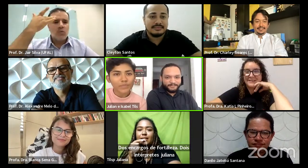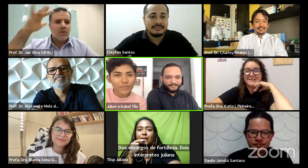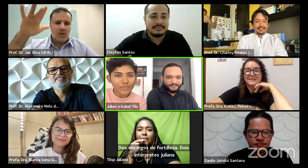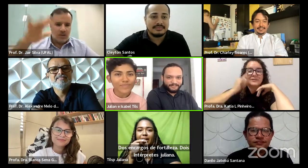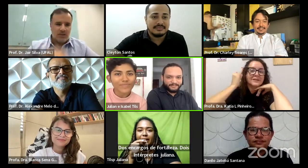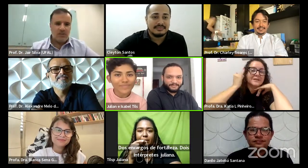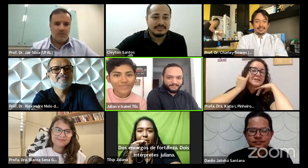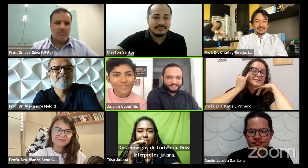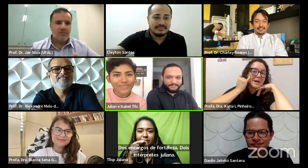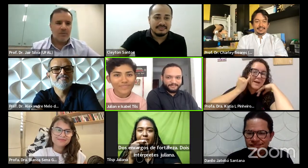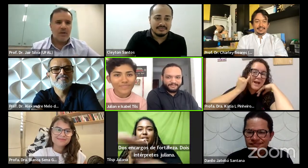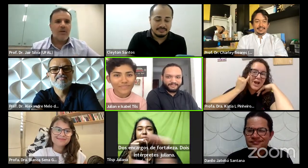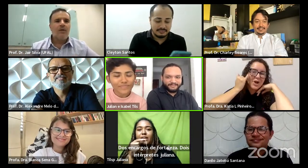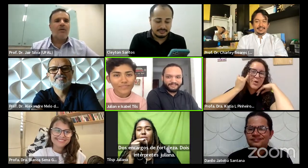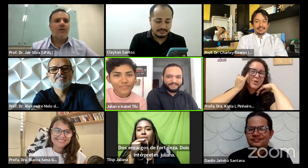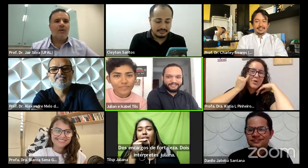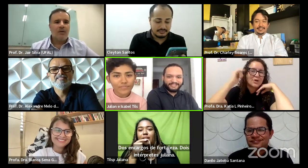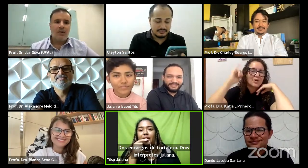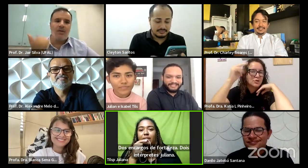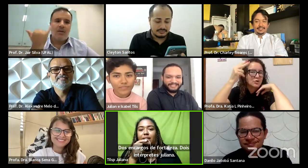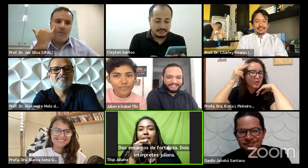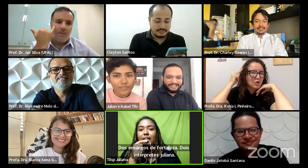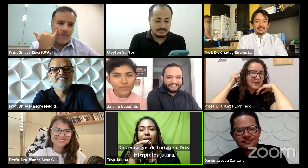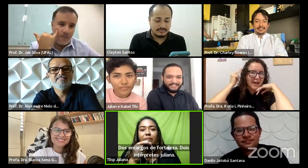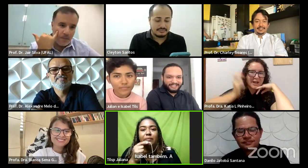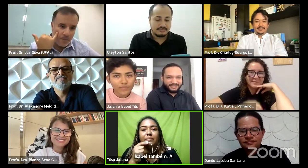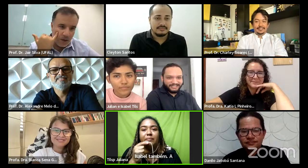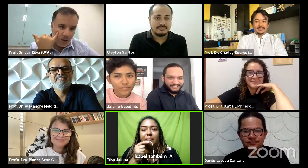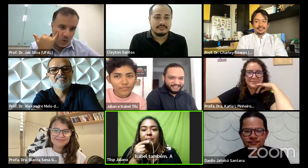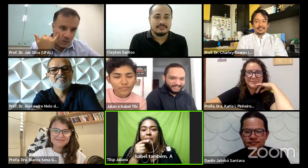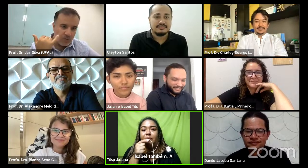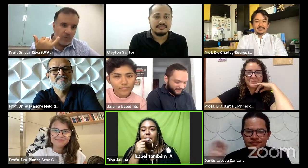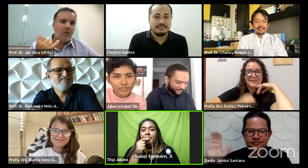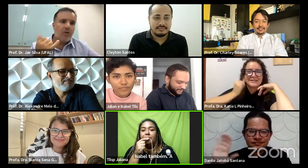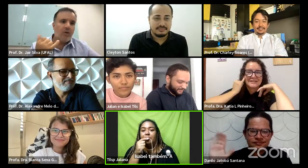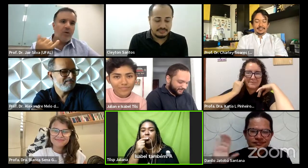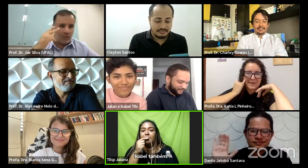Isabel. e Isabel, também a Juliana e o Danilo.